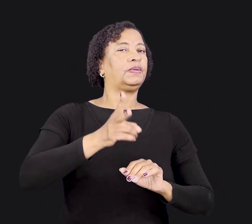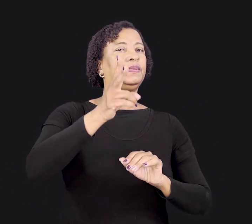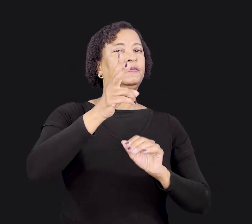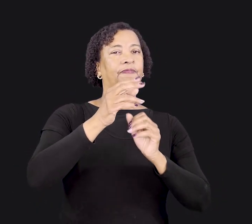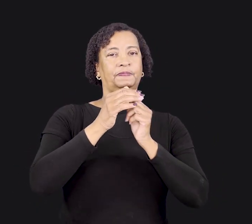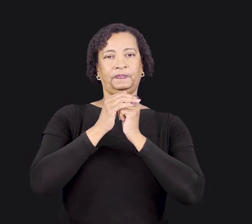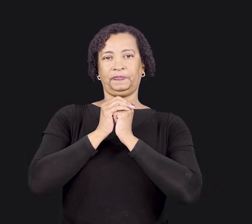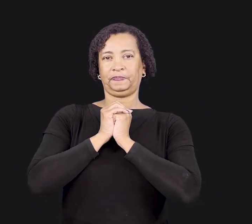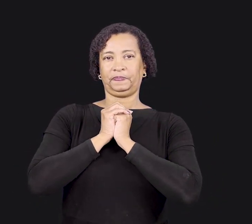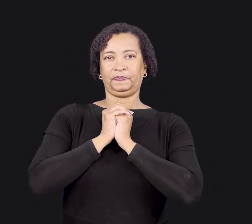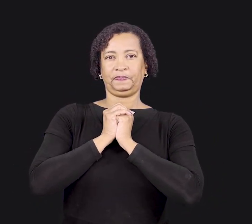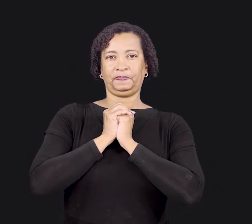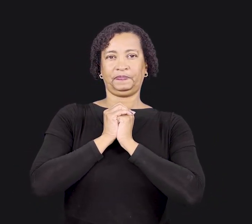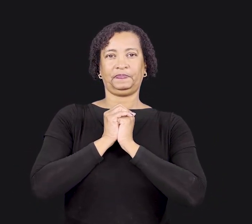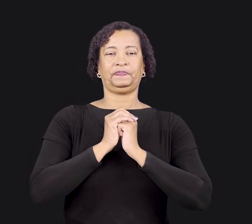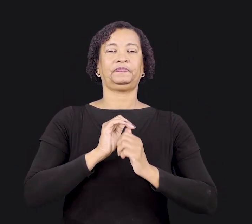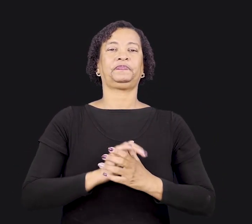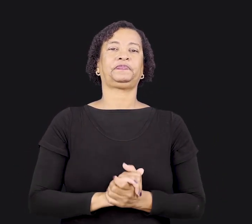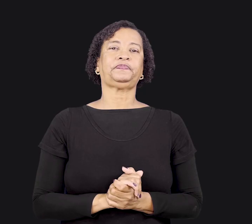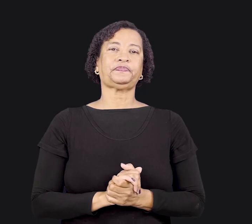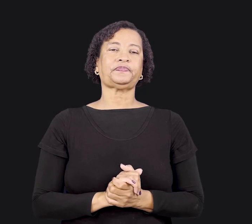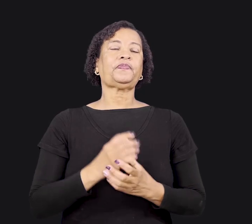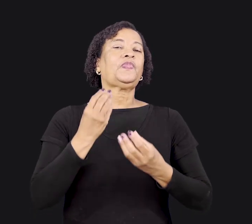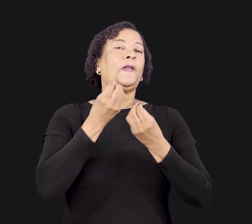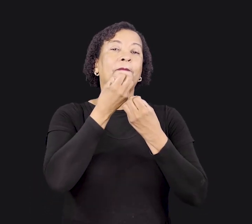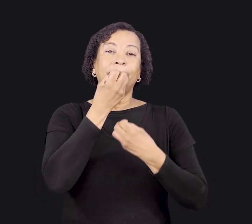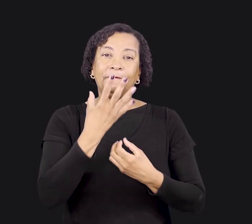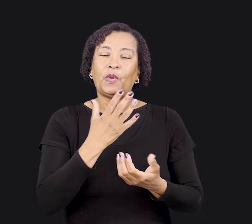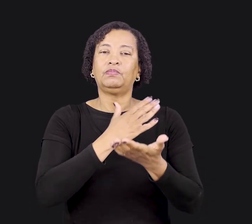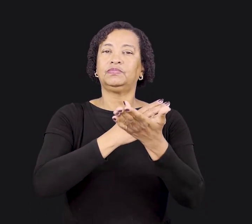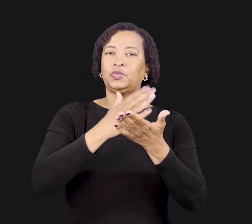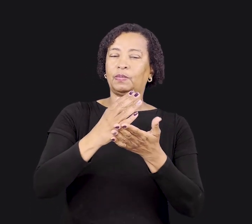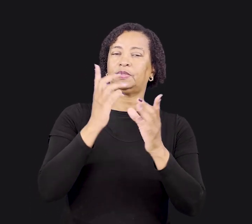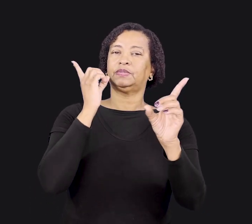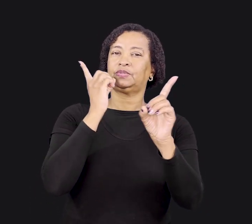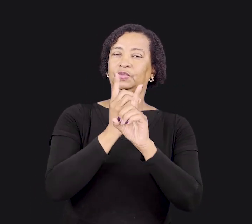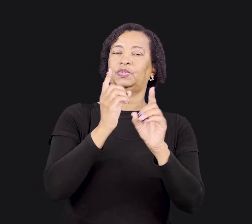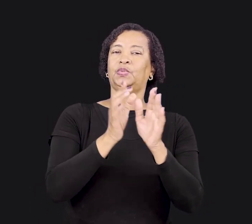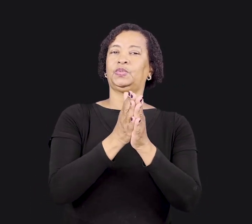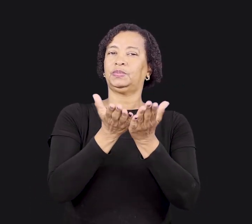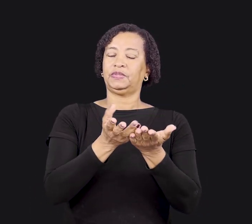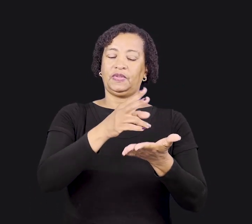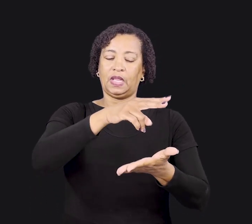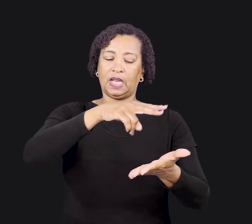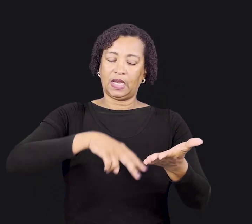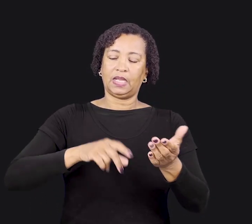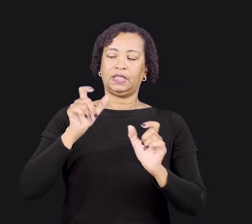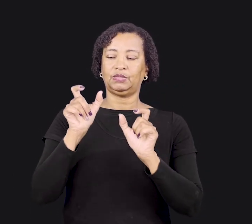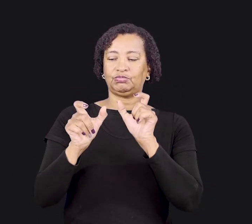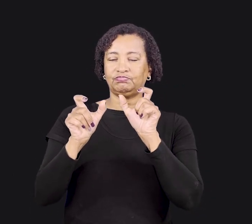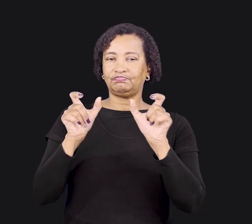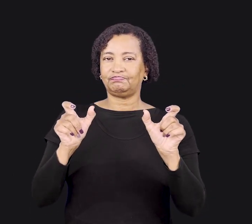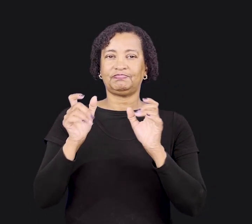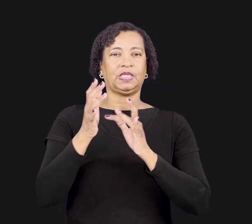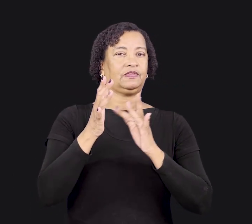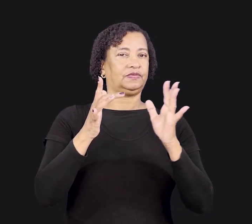sempre. Amém. Como é bom começarmos nosso encontro com a palavra lendo as palavras de